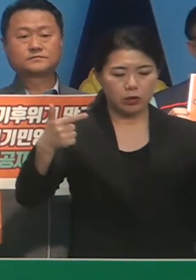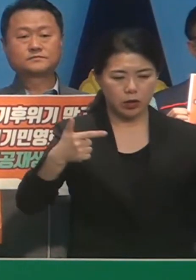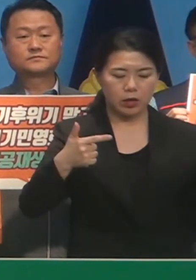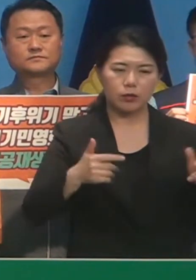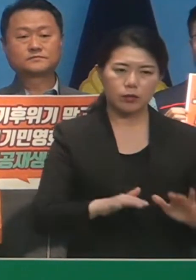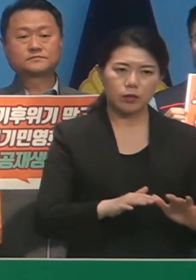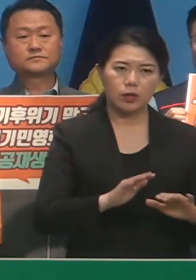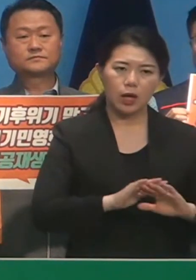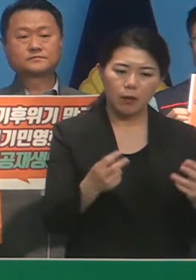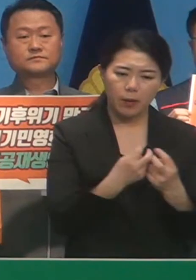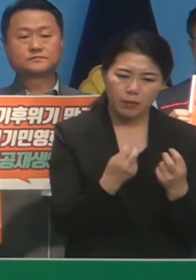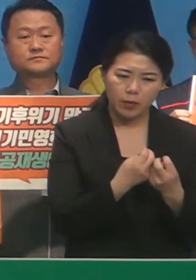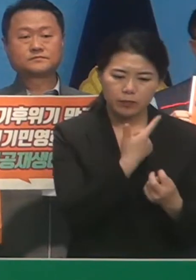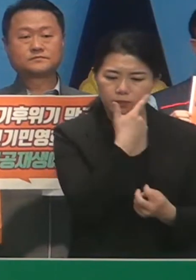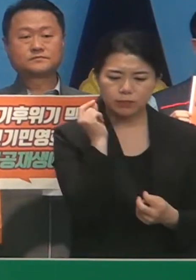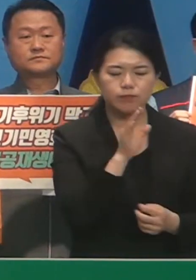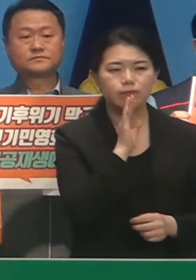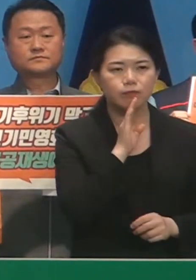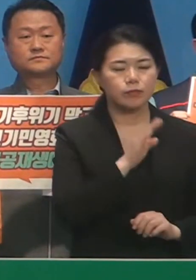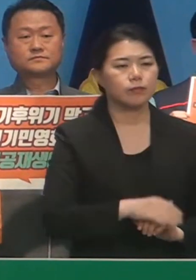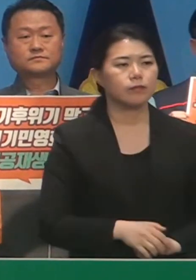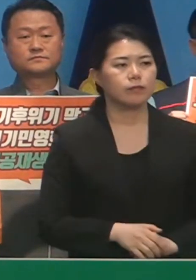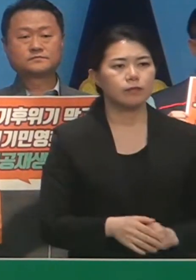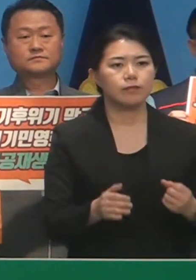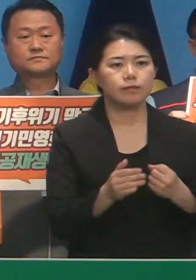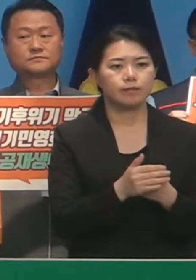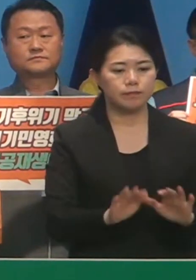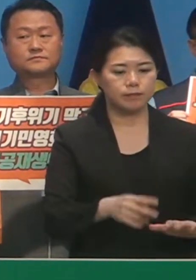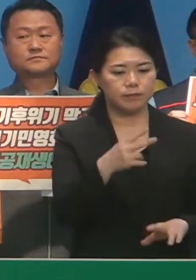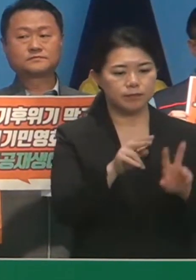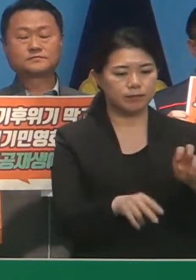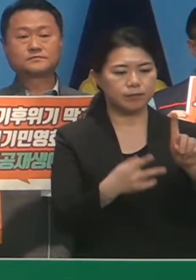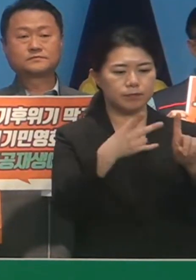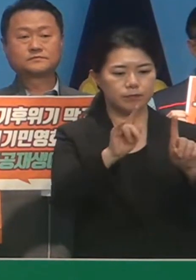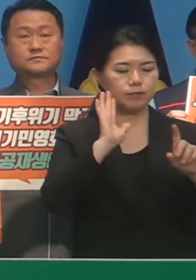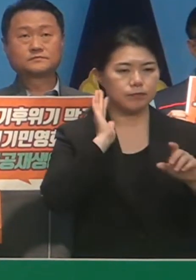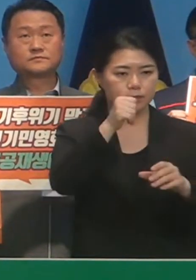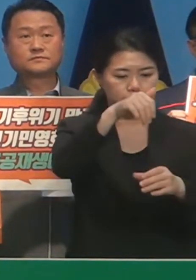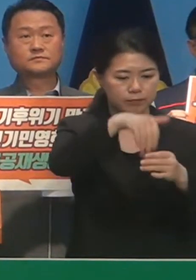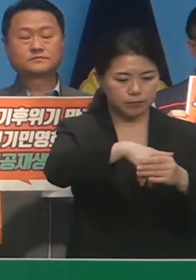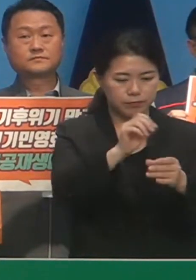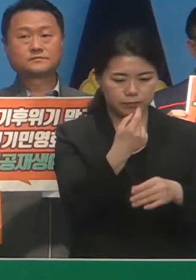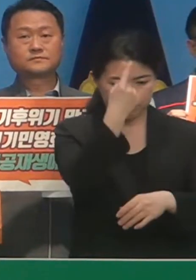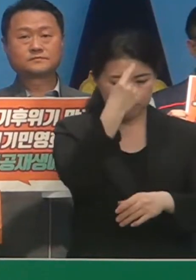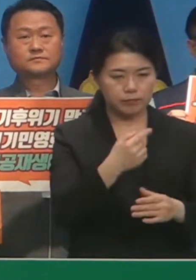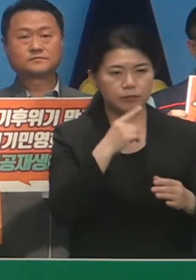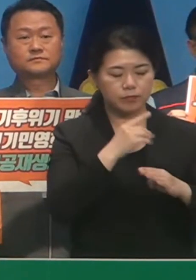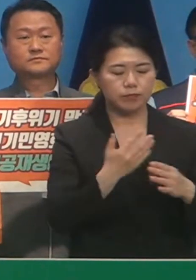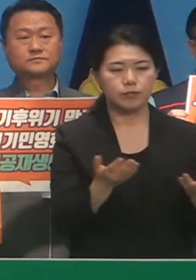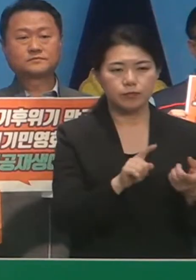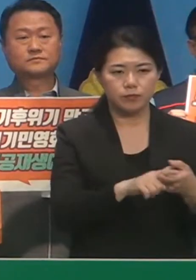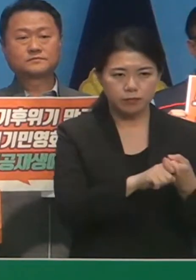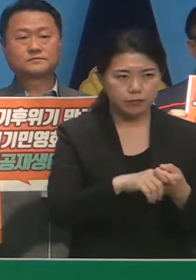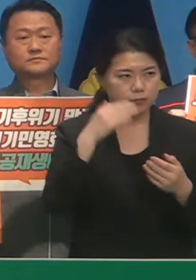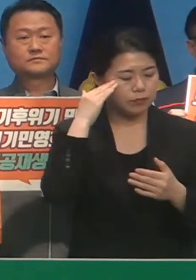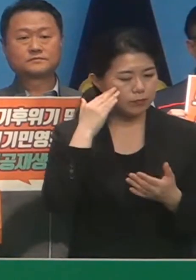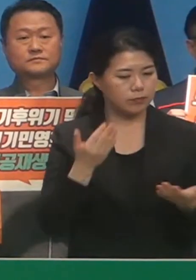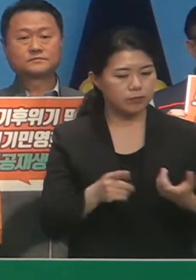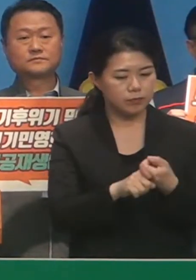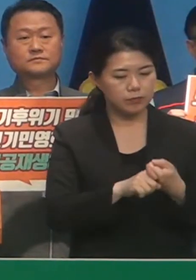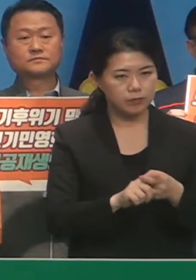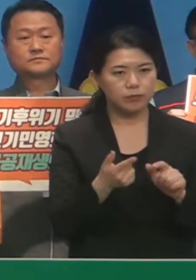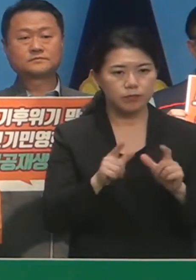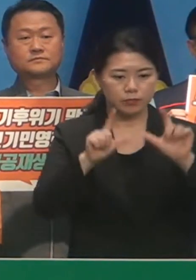많이 미흡한 실정입니다. 따라서 이번 21대 대선을 계기로 민주노총과 한국노총 그리고